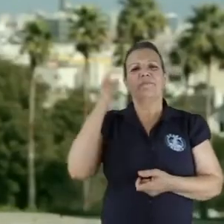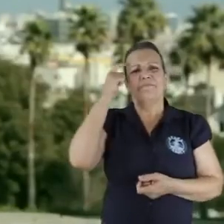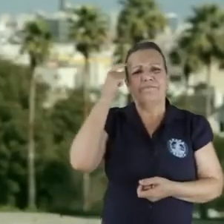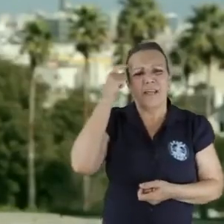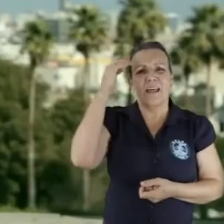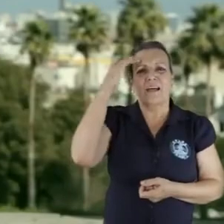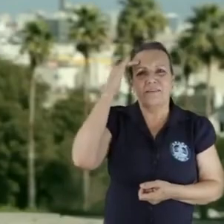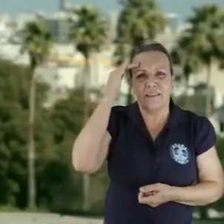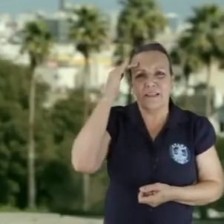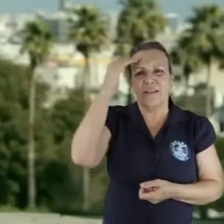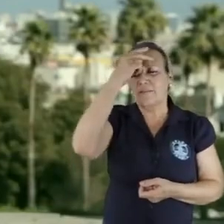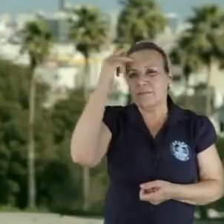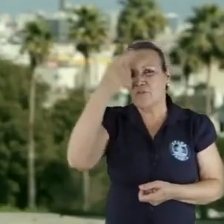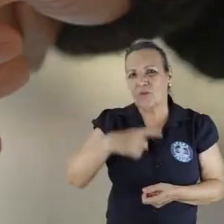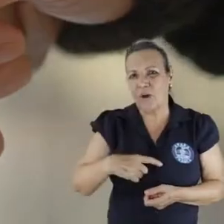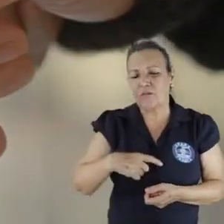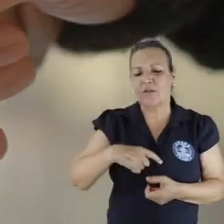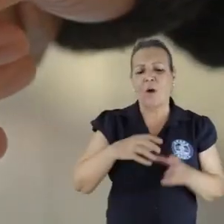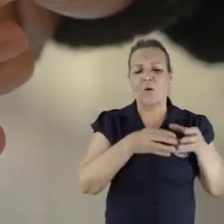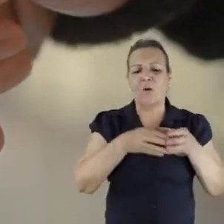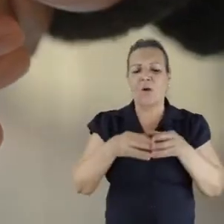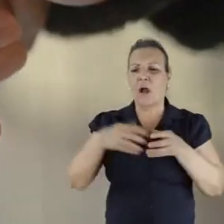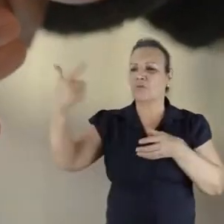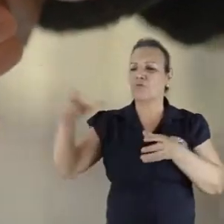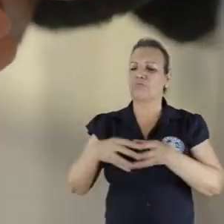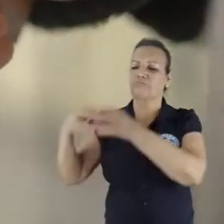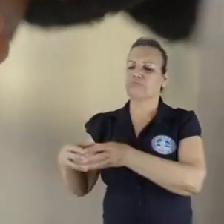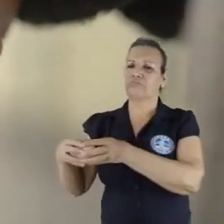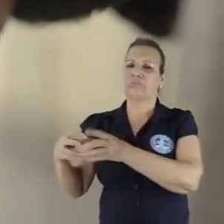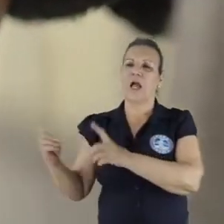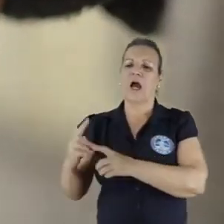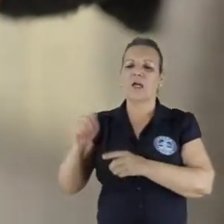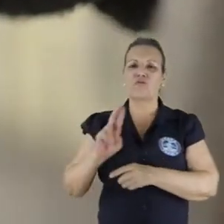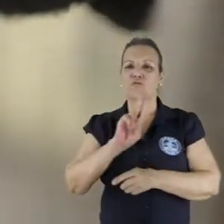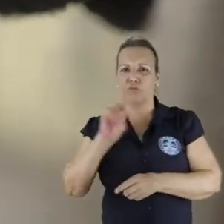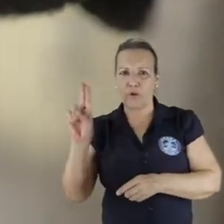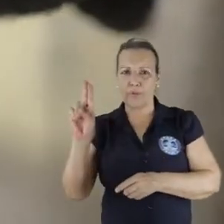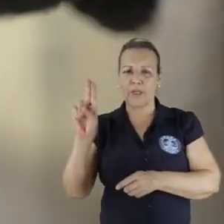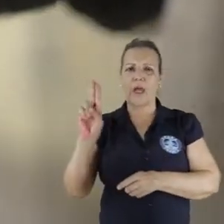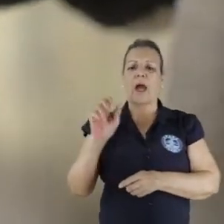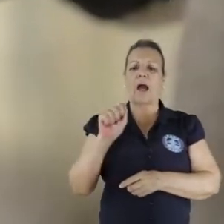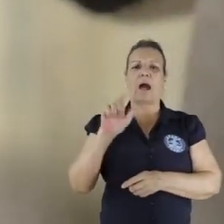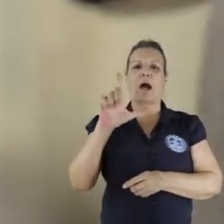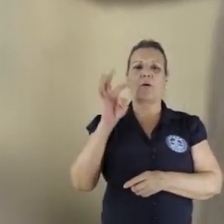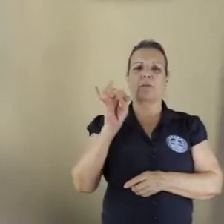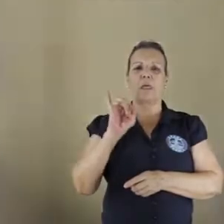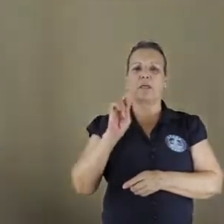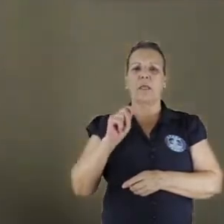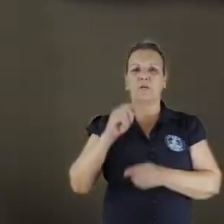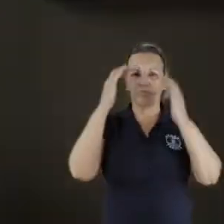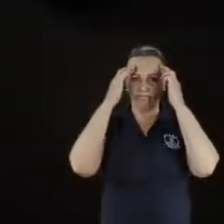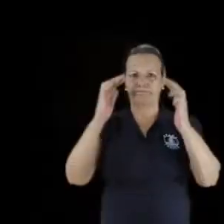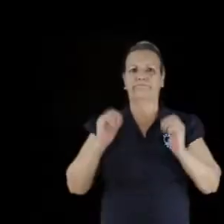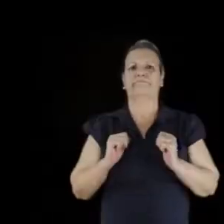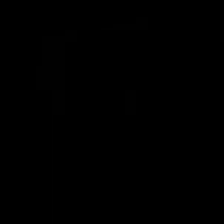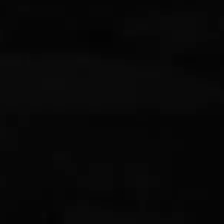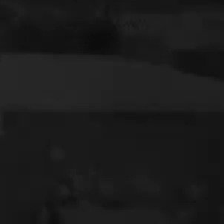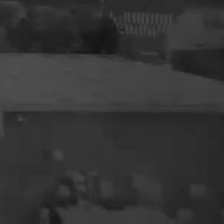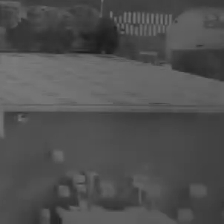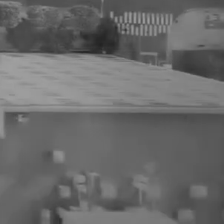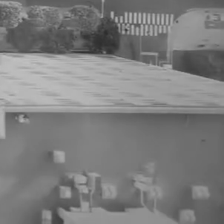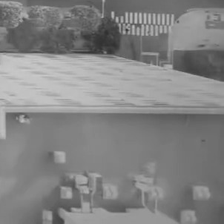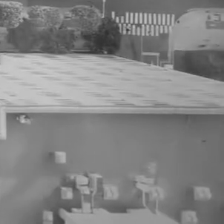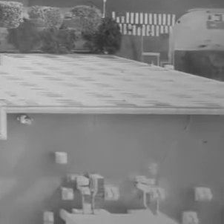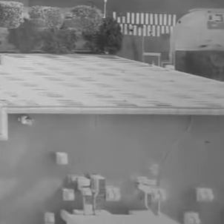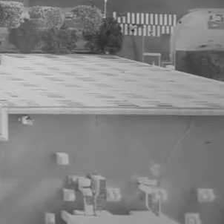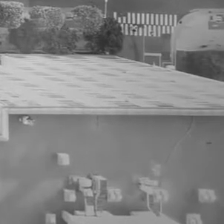Pensar e entender o próximo, colocar-se no lugar do outro, a isso damos o nome de alteridade.